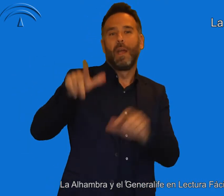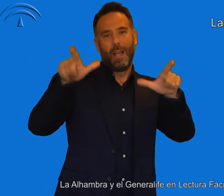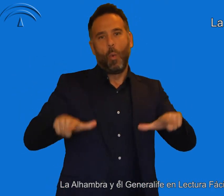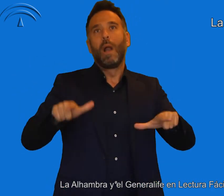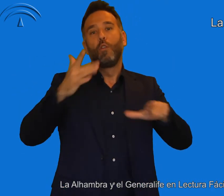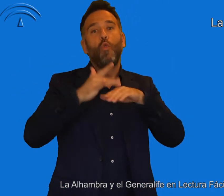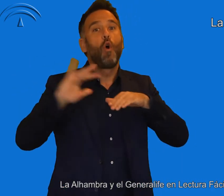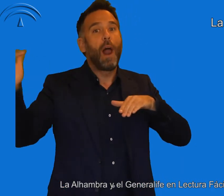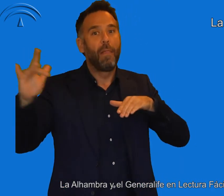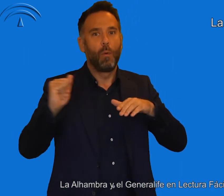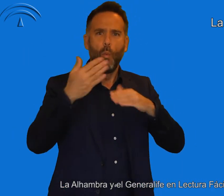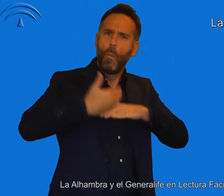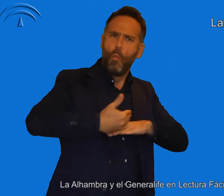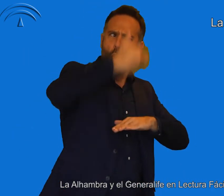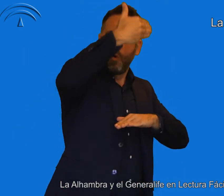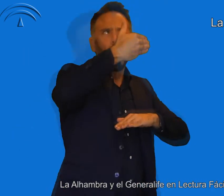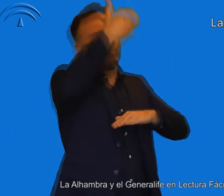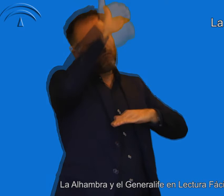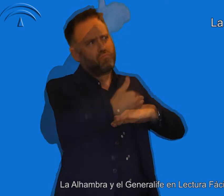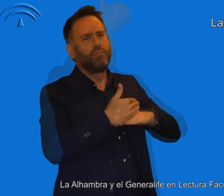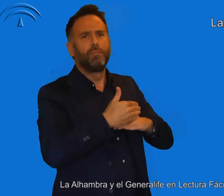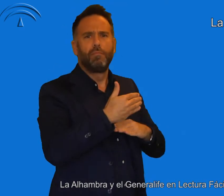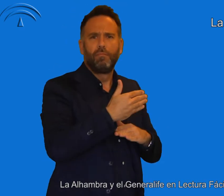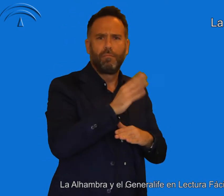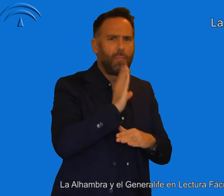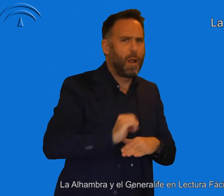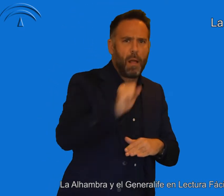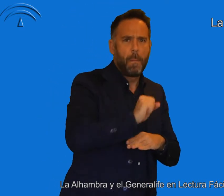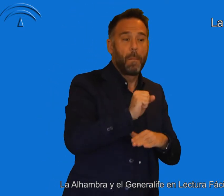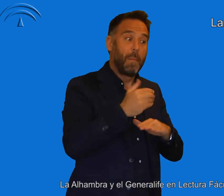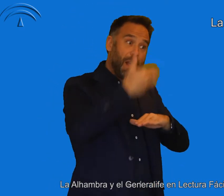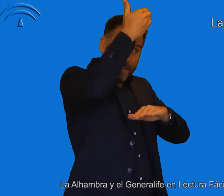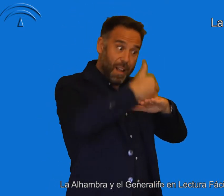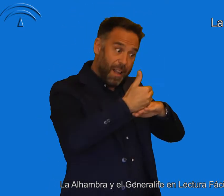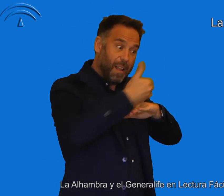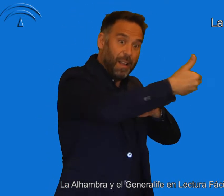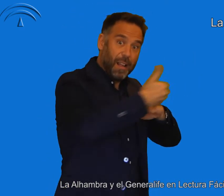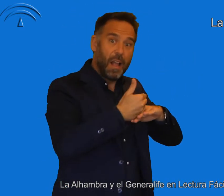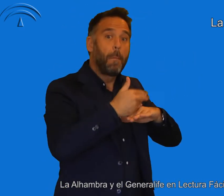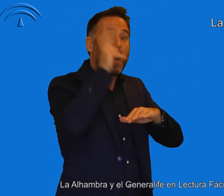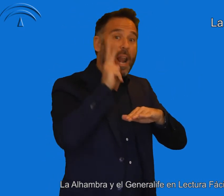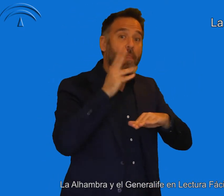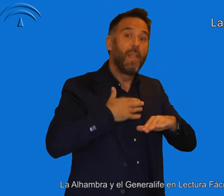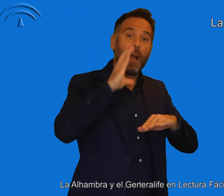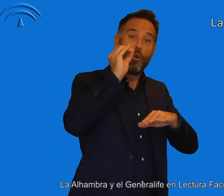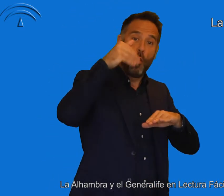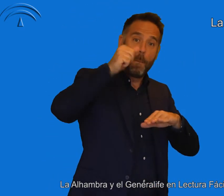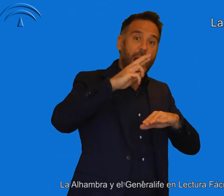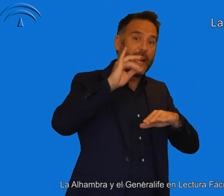el Cuarto Dorado. Uno de los muros del patio destaca sobre los demás. Es la fachada del Palacio de